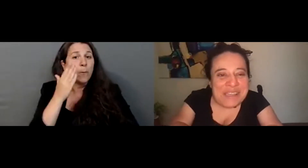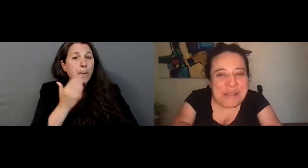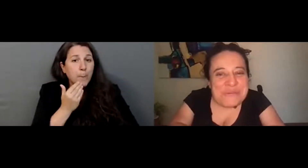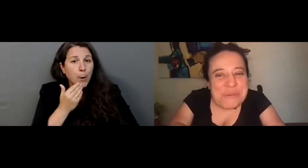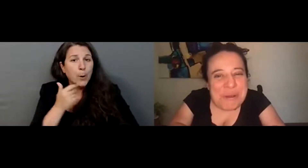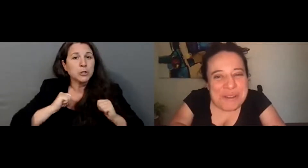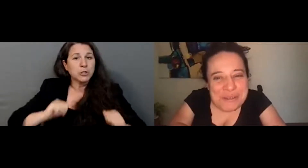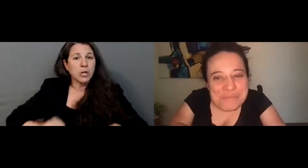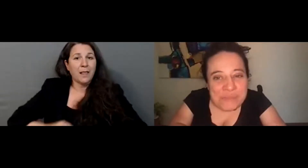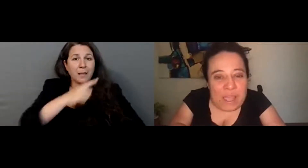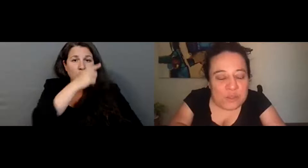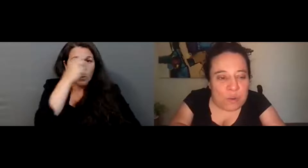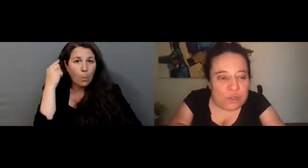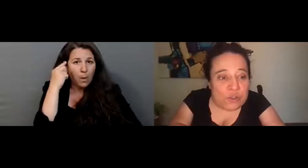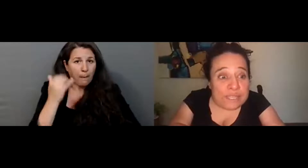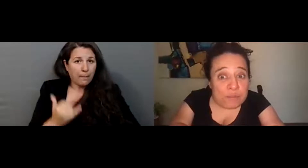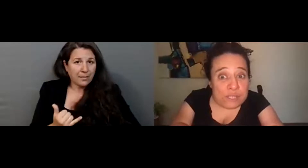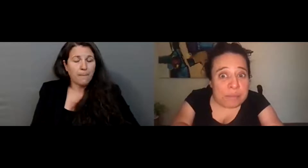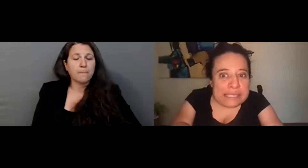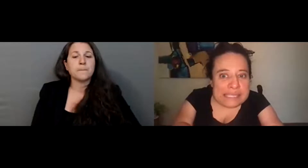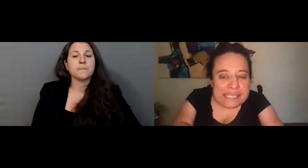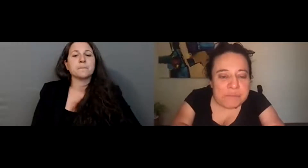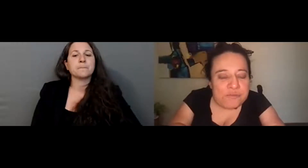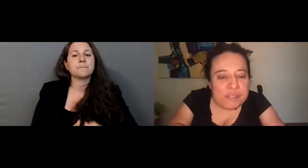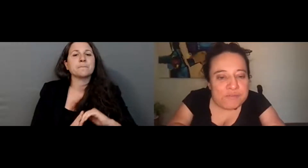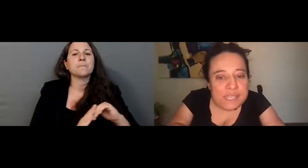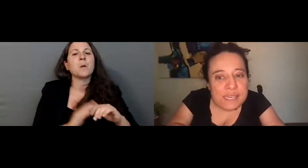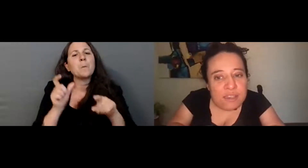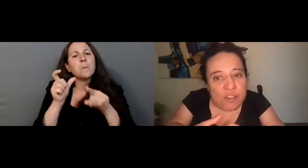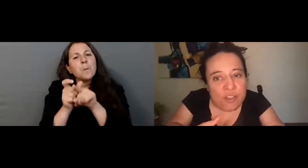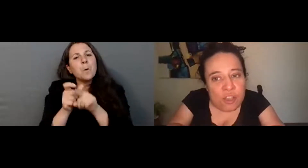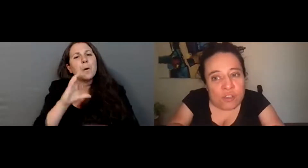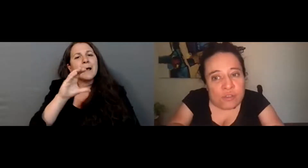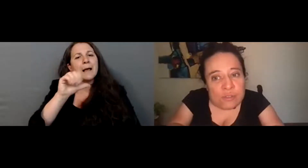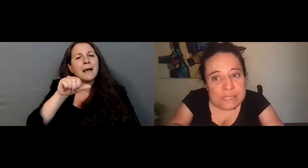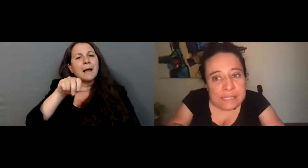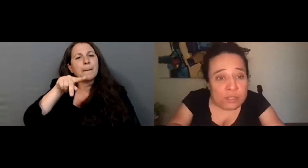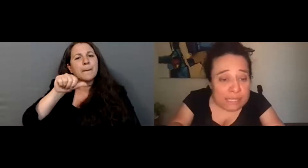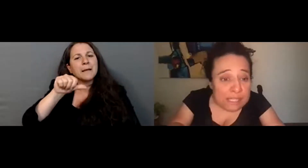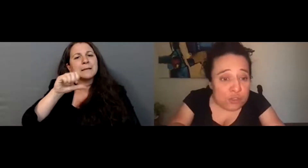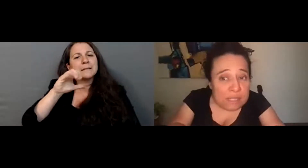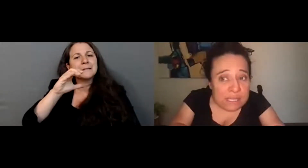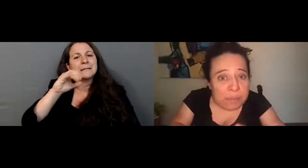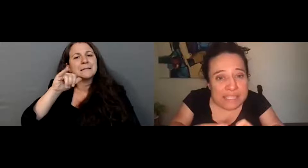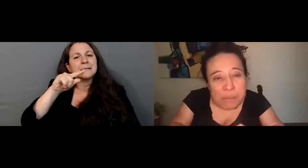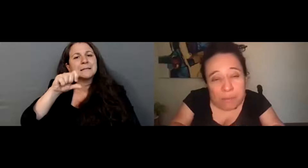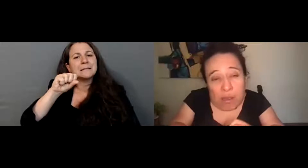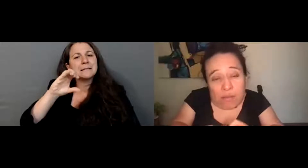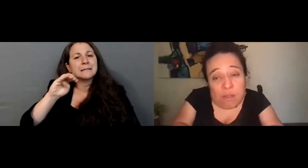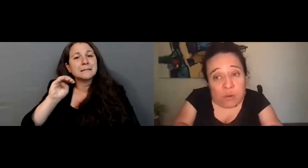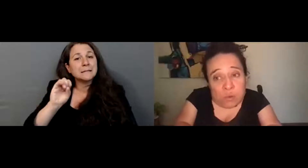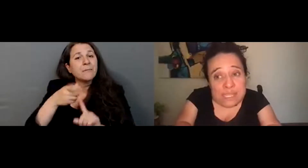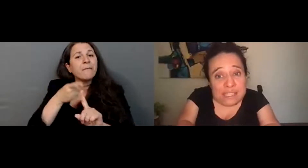chandail noir. Donc, le terme du capacitisme, en fait, vient des études critiques du handicap,